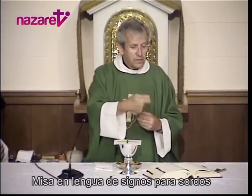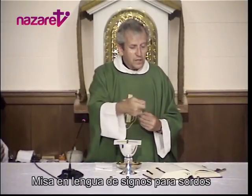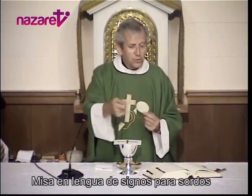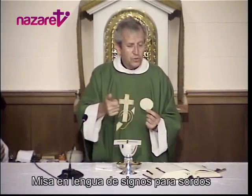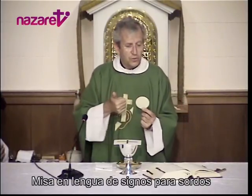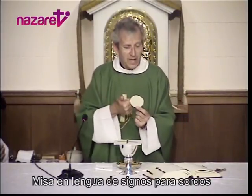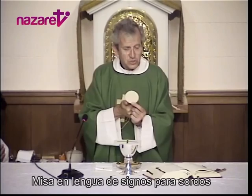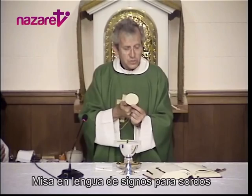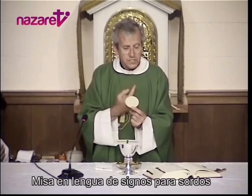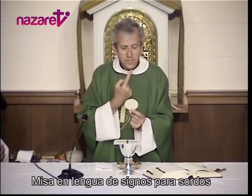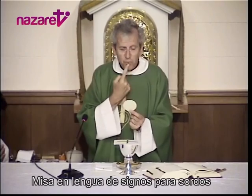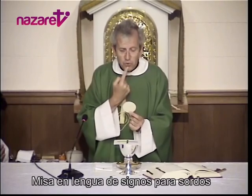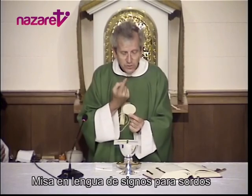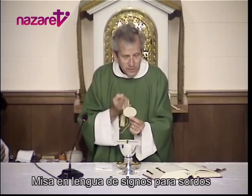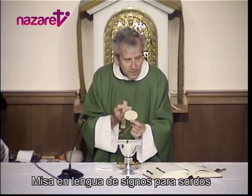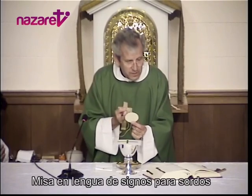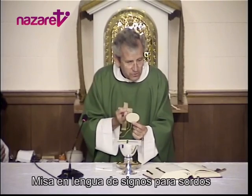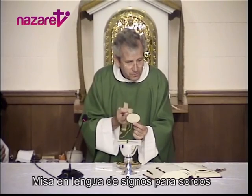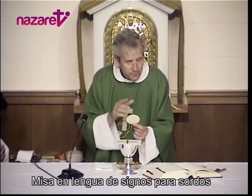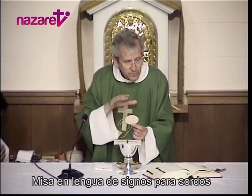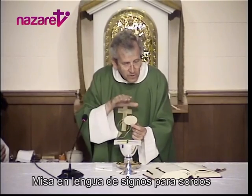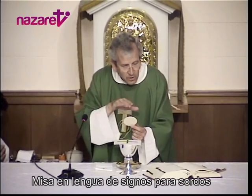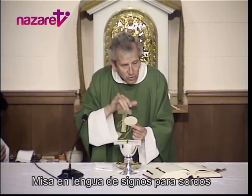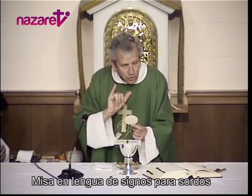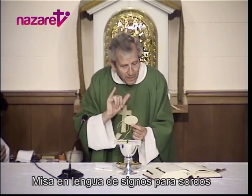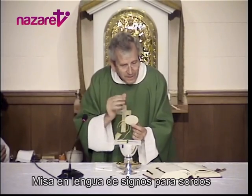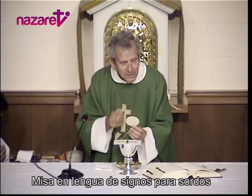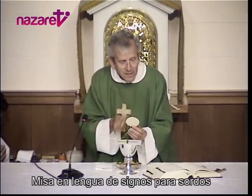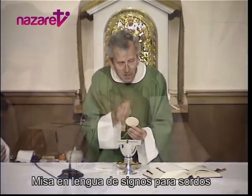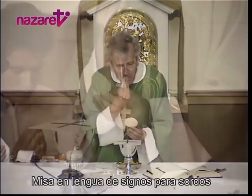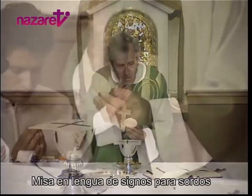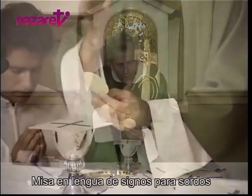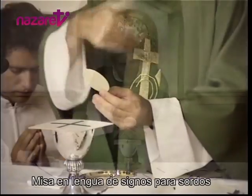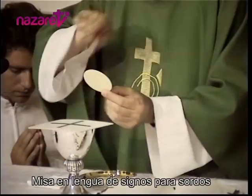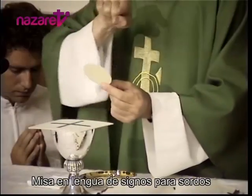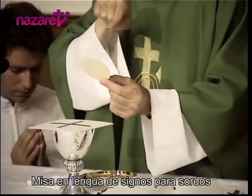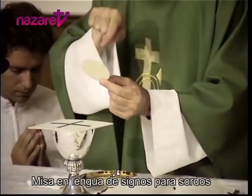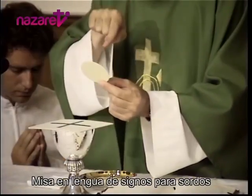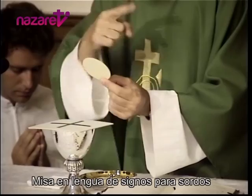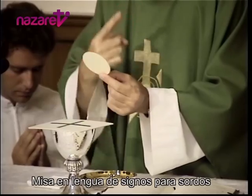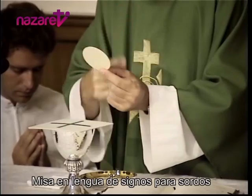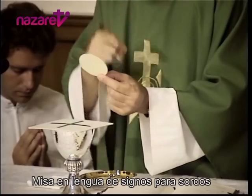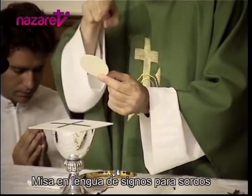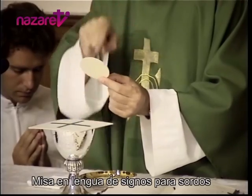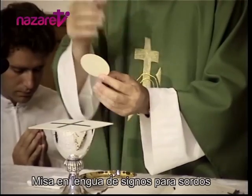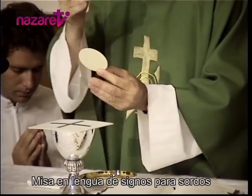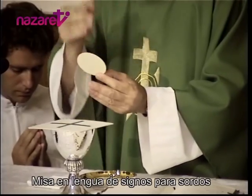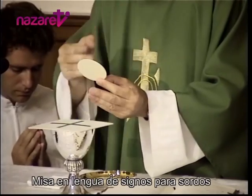lo dio a sus discípulos diciendo: tomad y comed todos de él, porque esto es